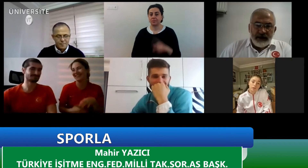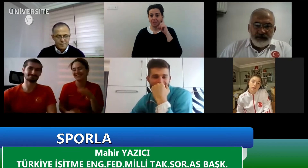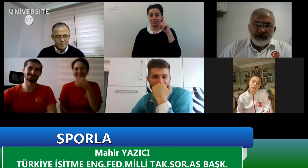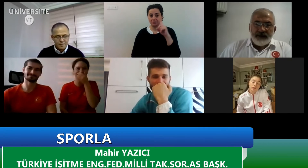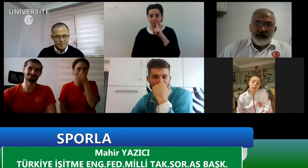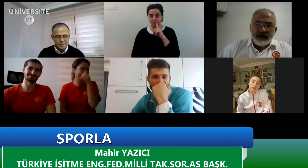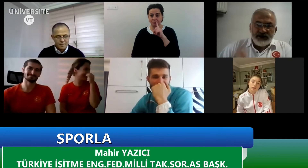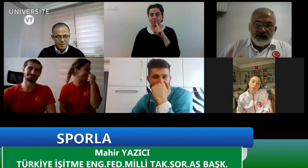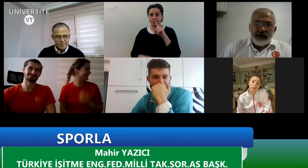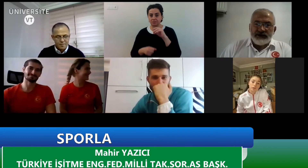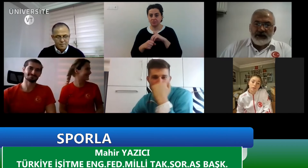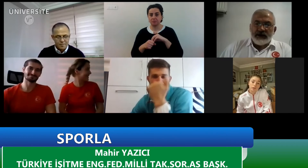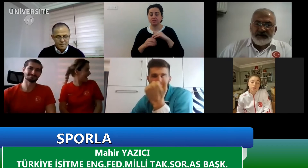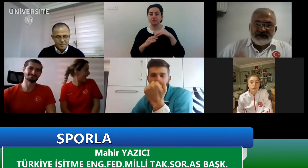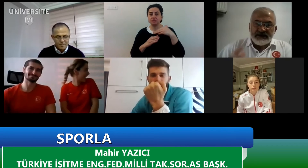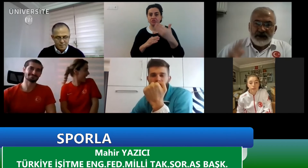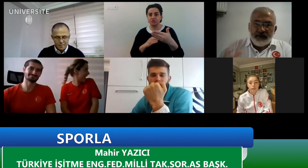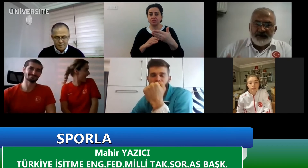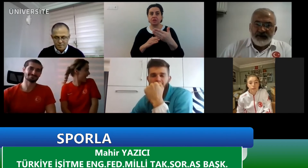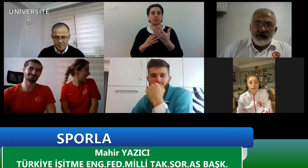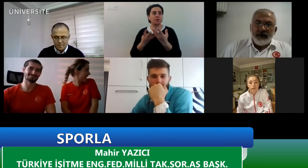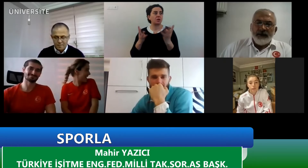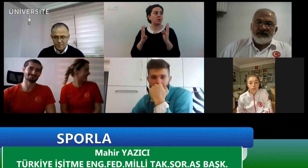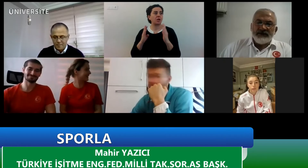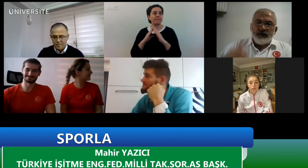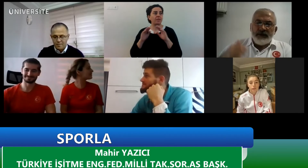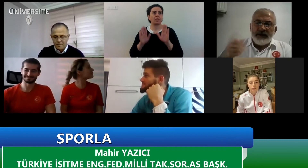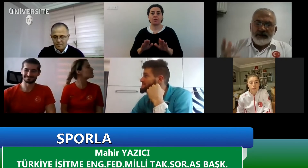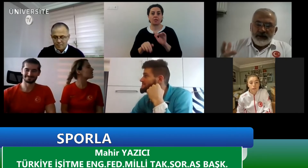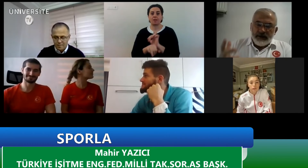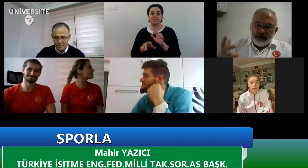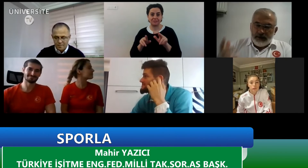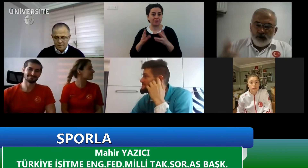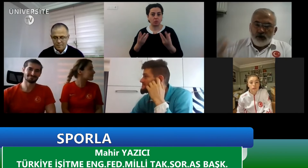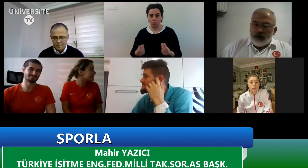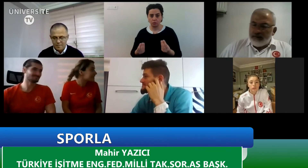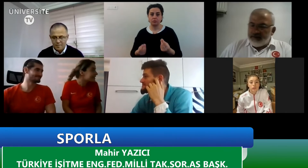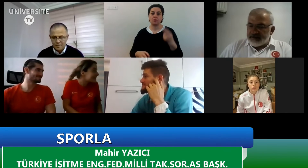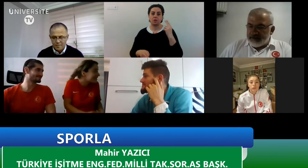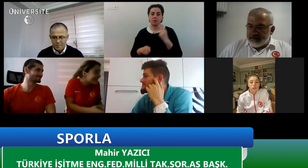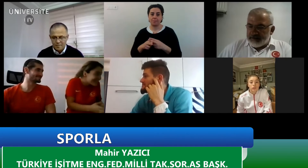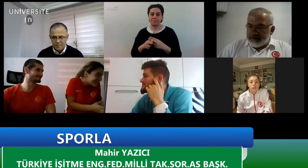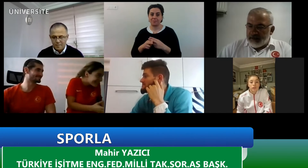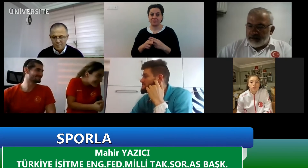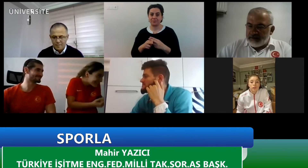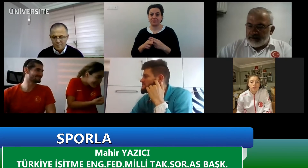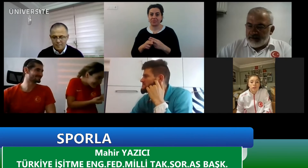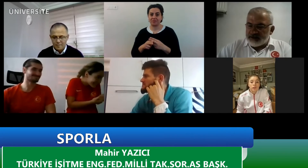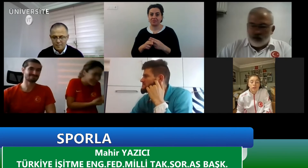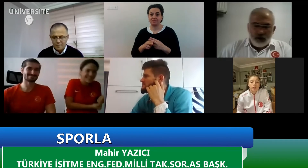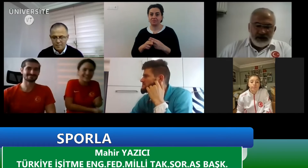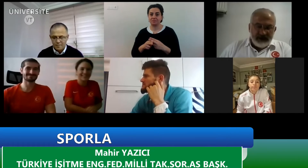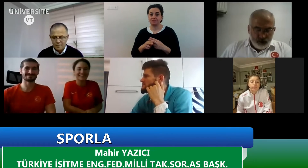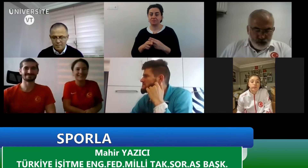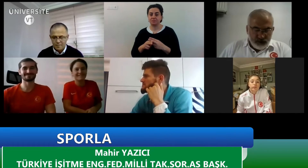işitme engelli bir camia. Dışarıya açılan kapısı kapandı. Biz bunun hemen çok önemli bir